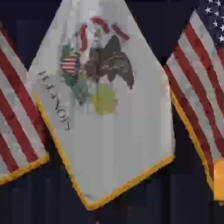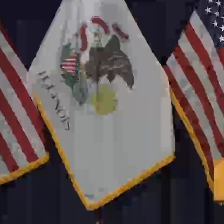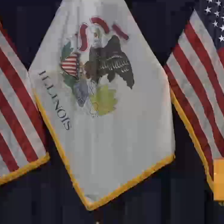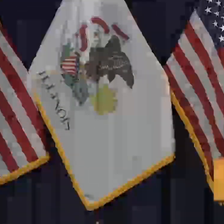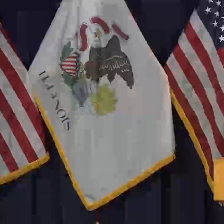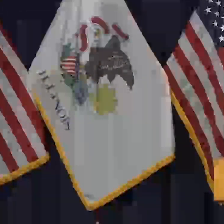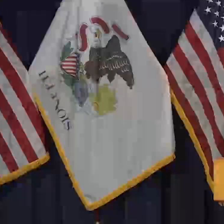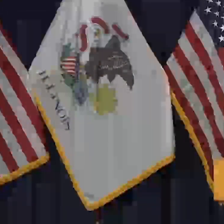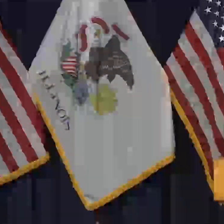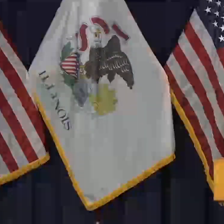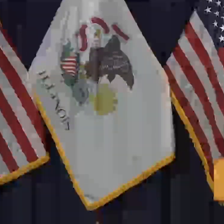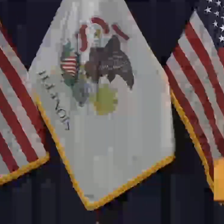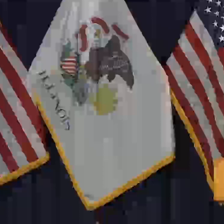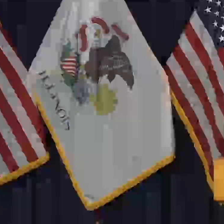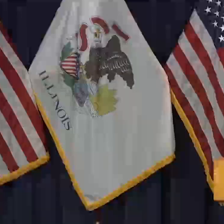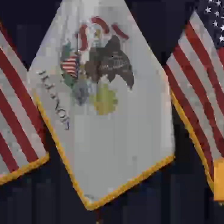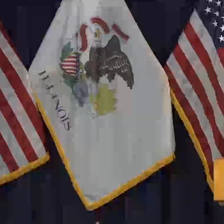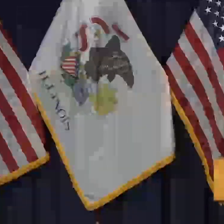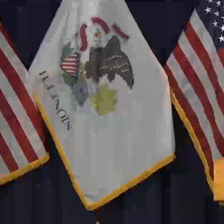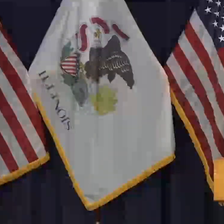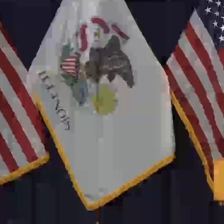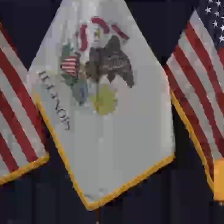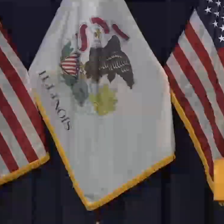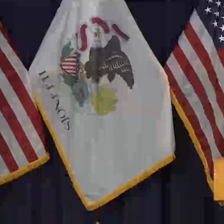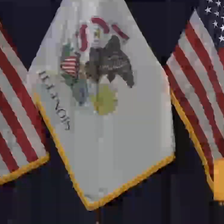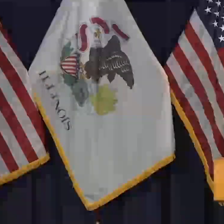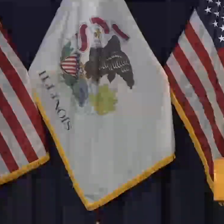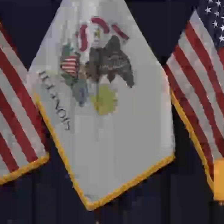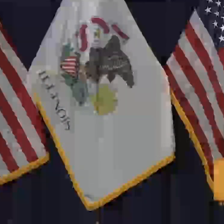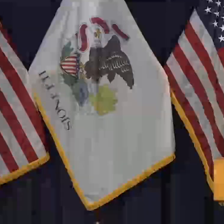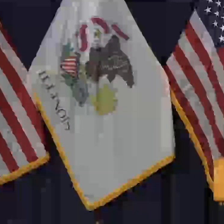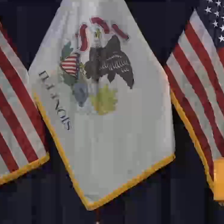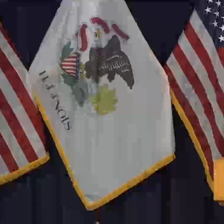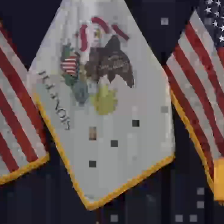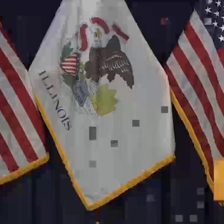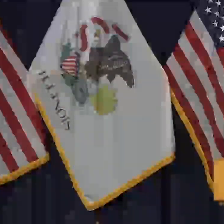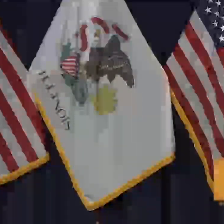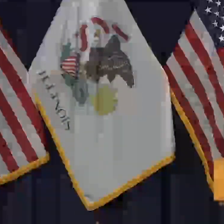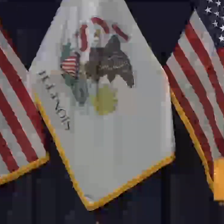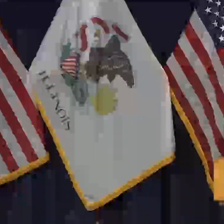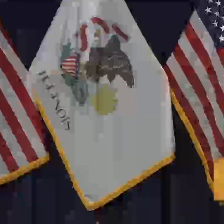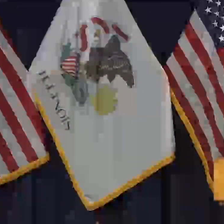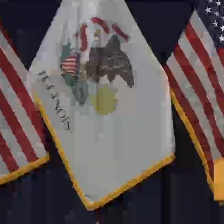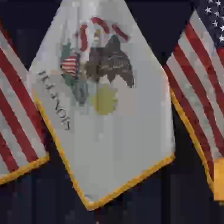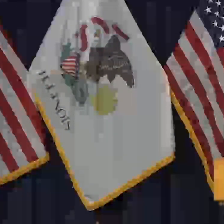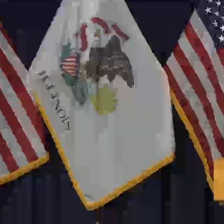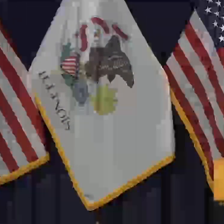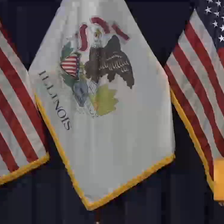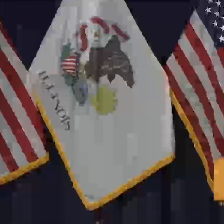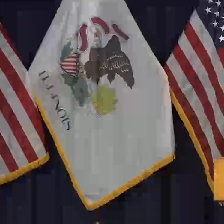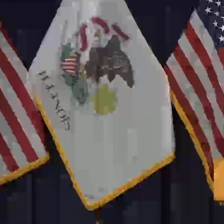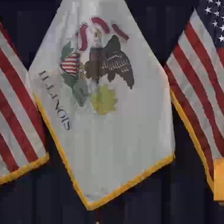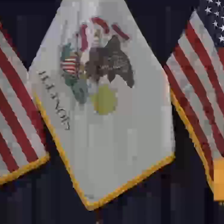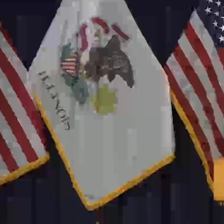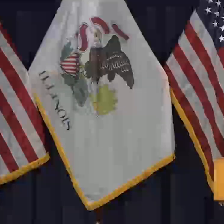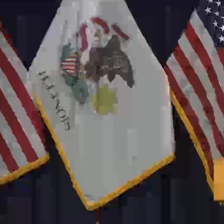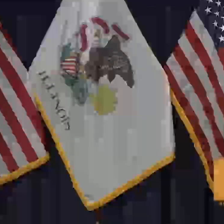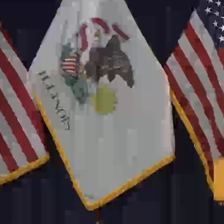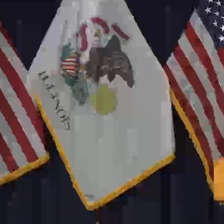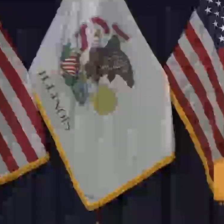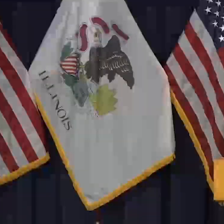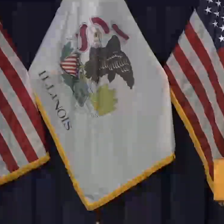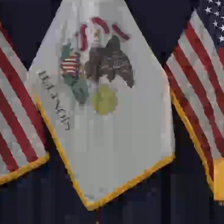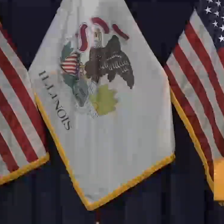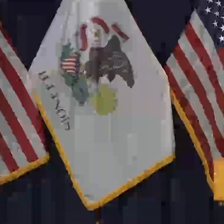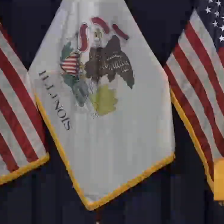y ninguna más que la población Latinx. El equipo de equidad de IDPH se ha